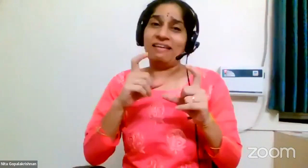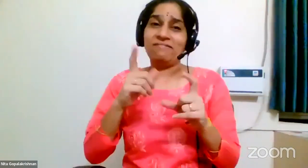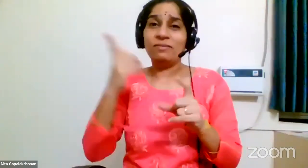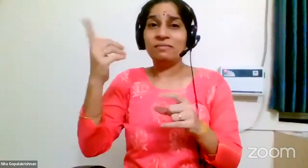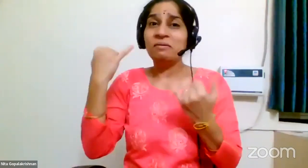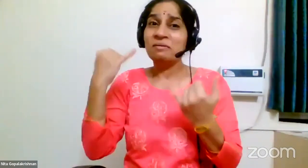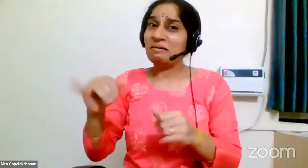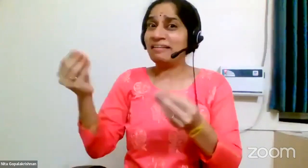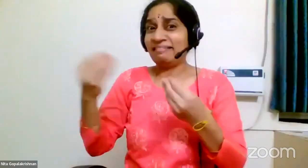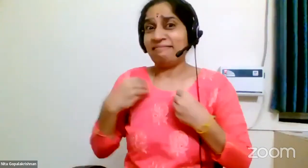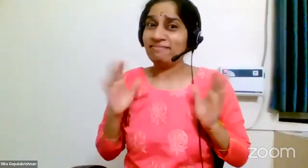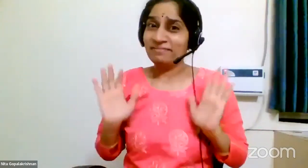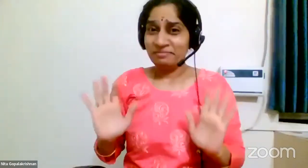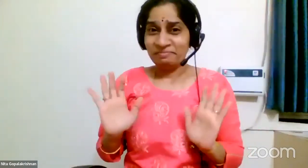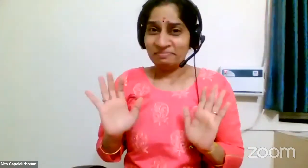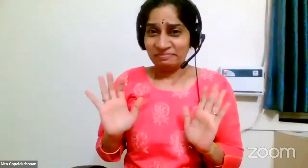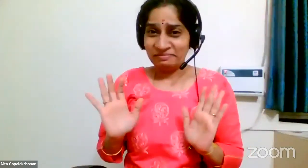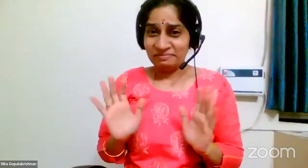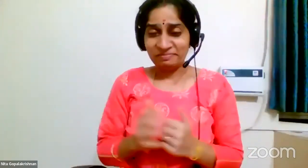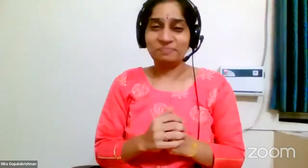और फिर भगवान